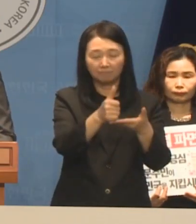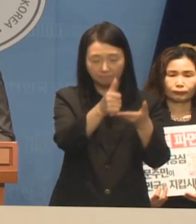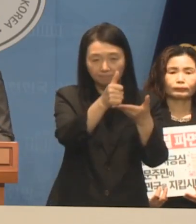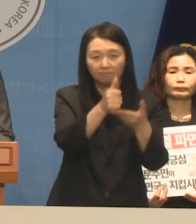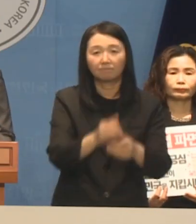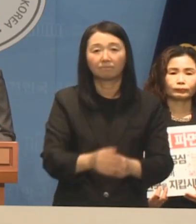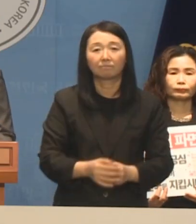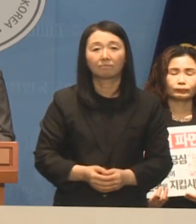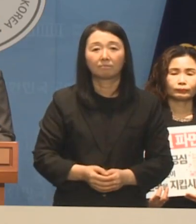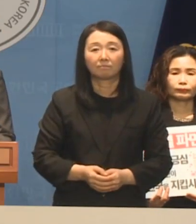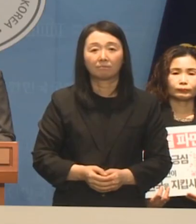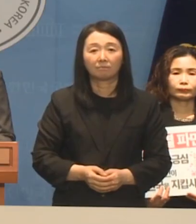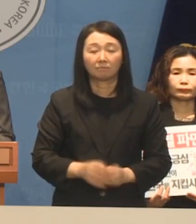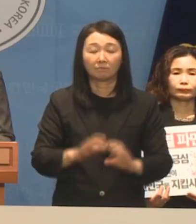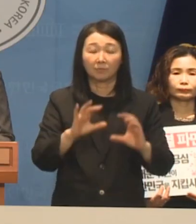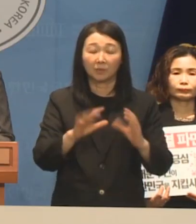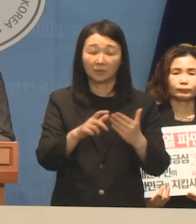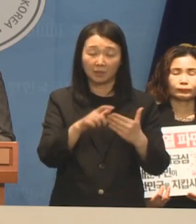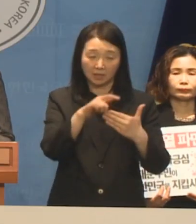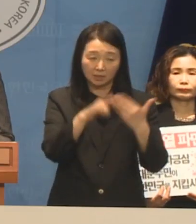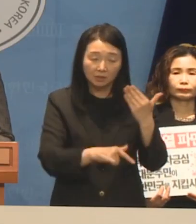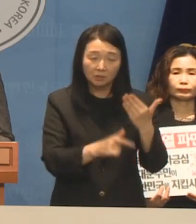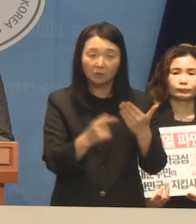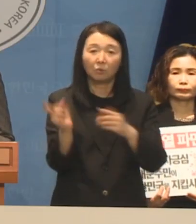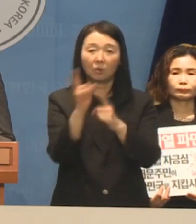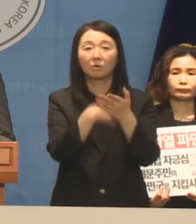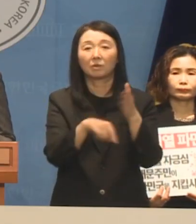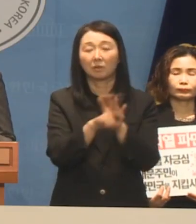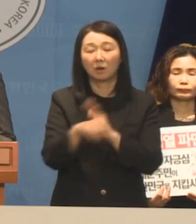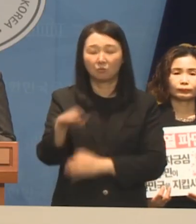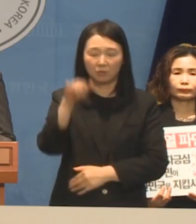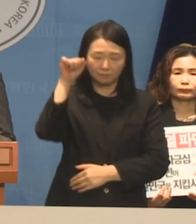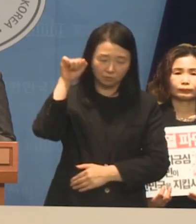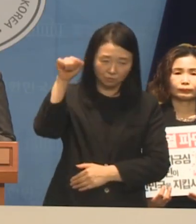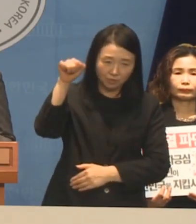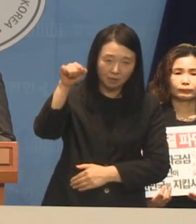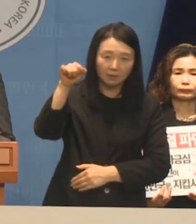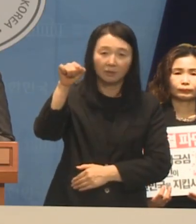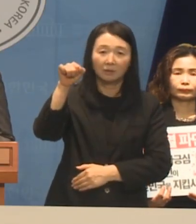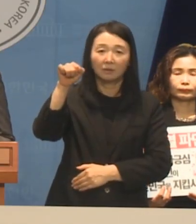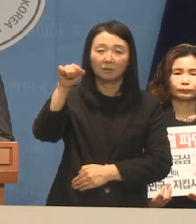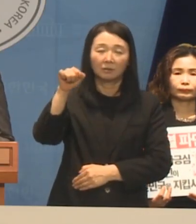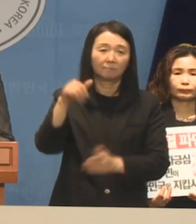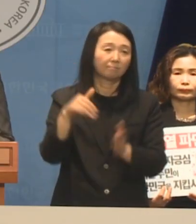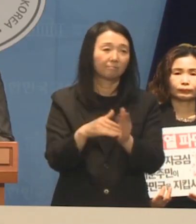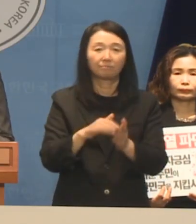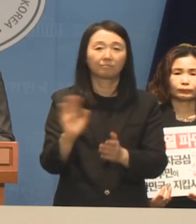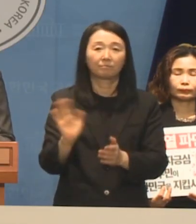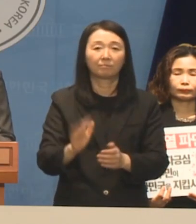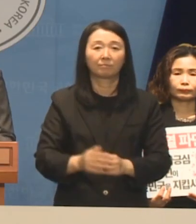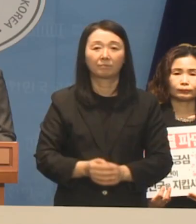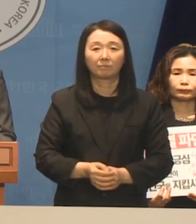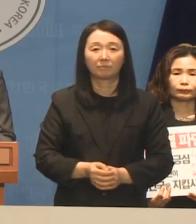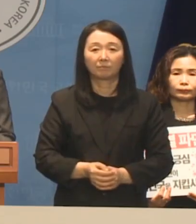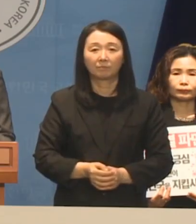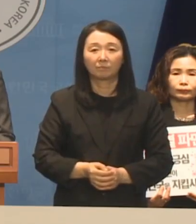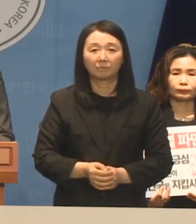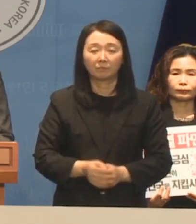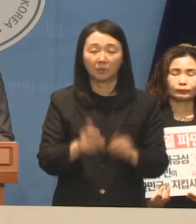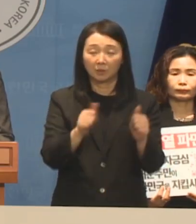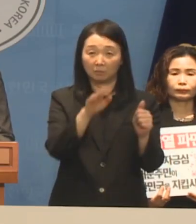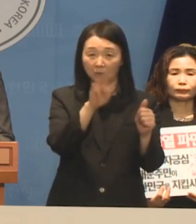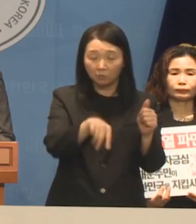존중합니다. 헌정질서 회복을 위한 우리의 투쟁은 그러나 멈추지 않을 것입니다.